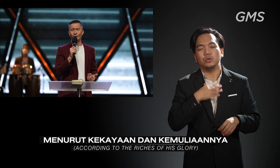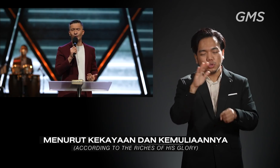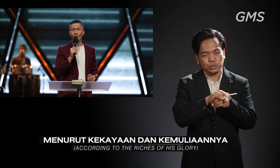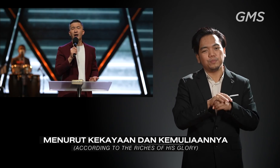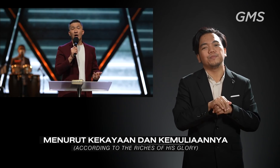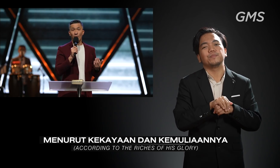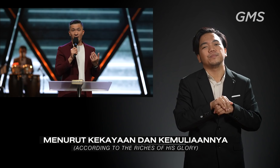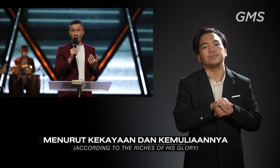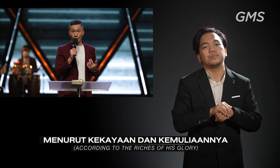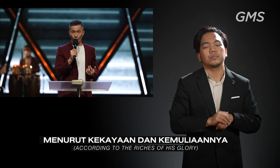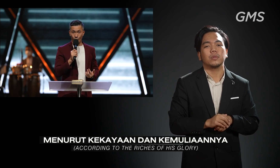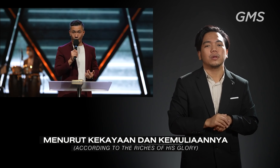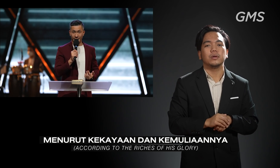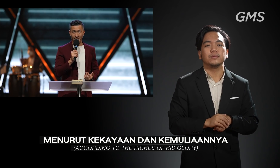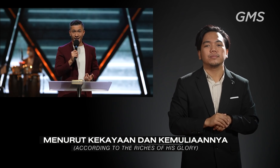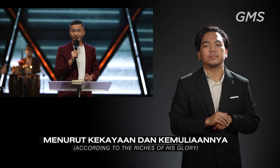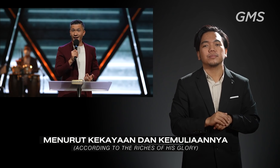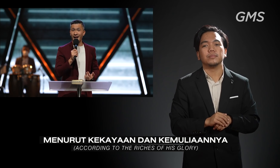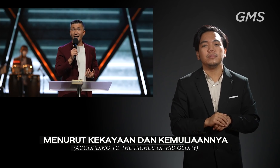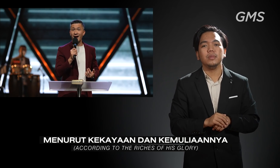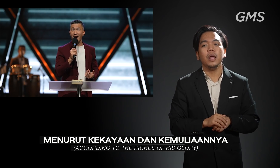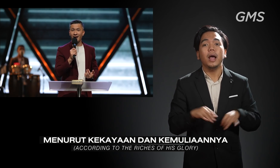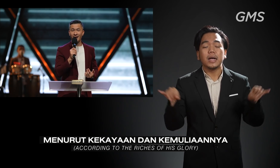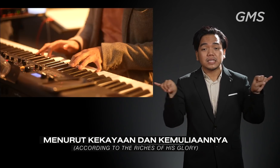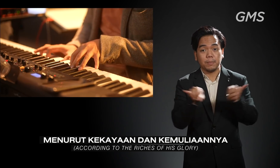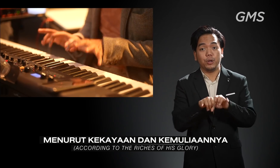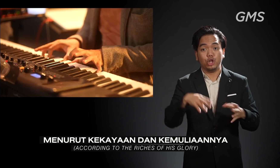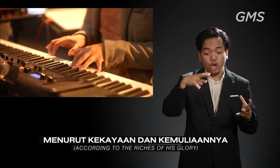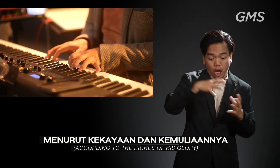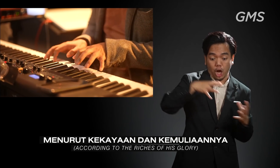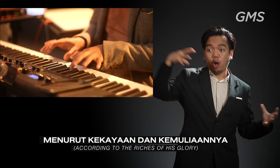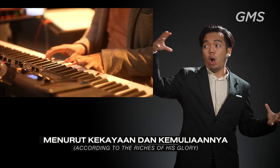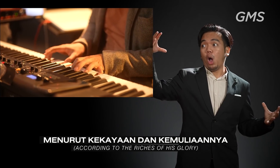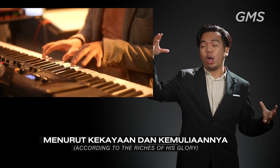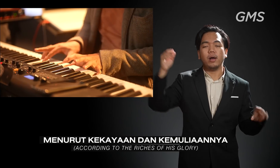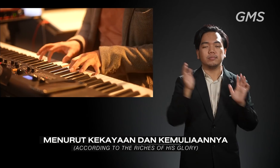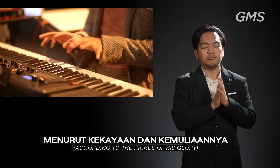keperluanku menurut kekayaan dan